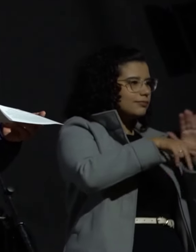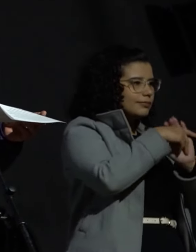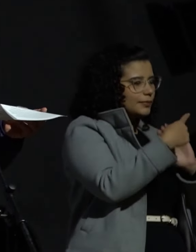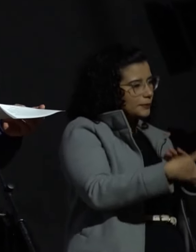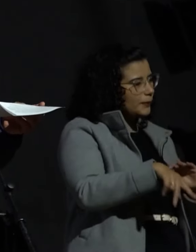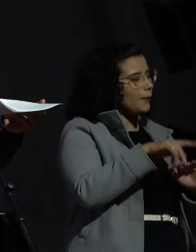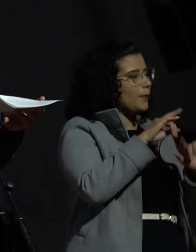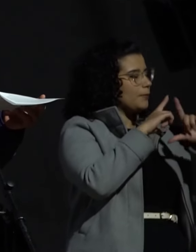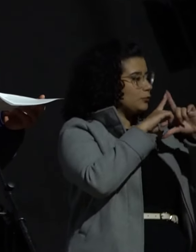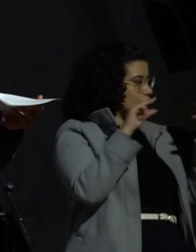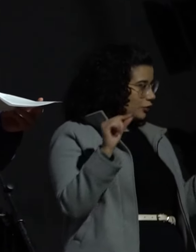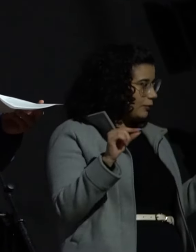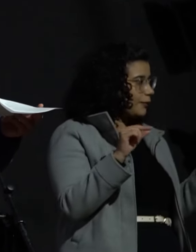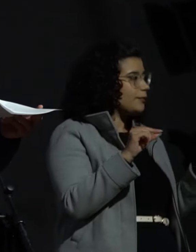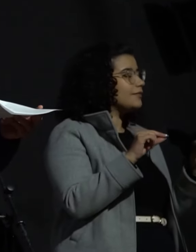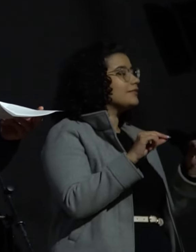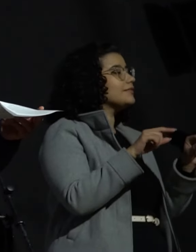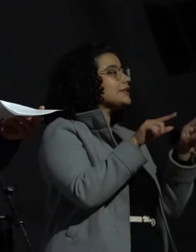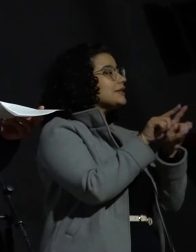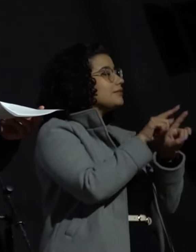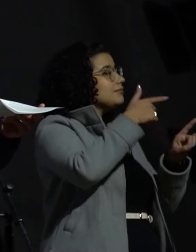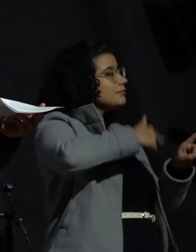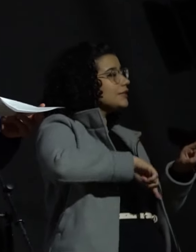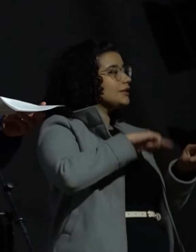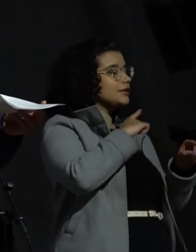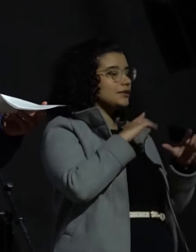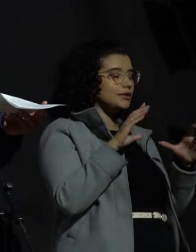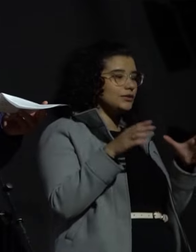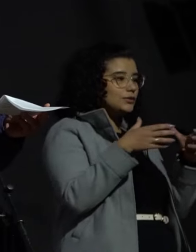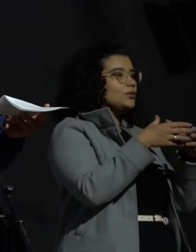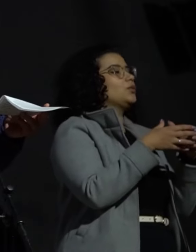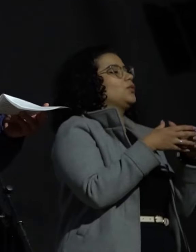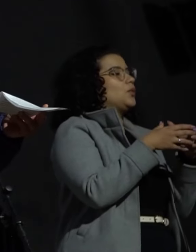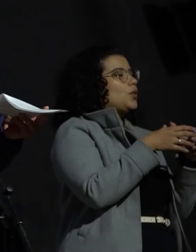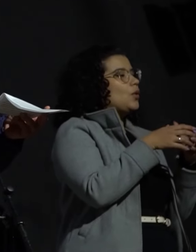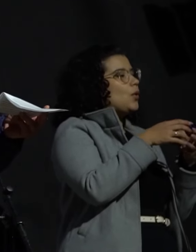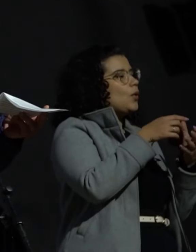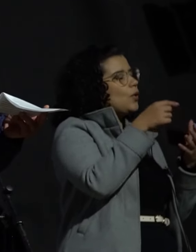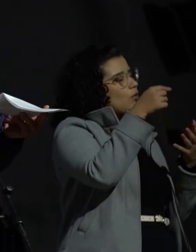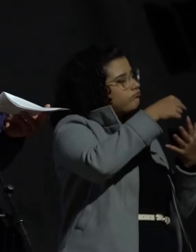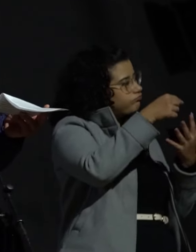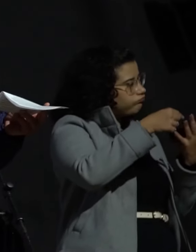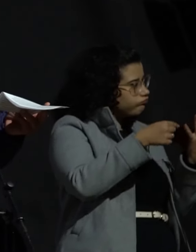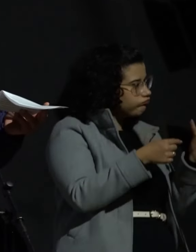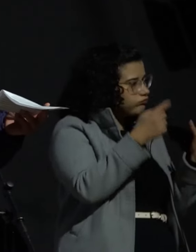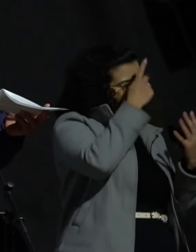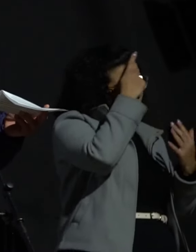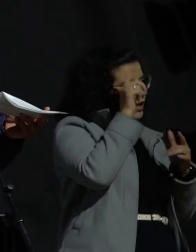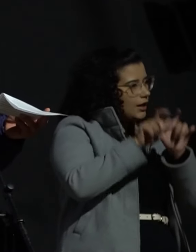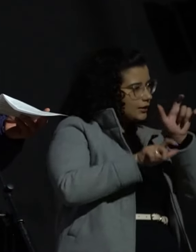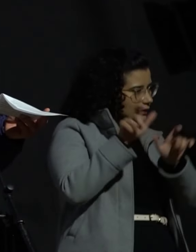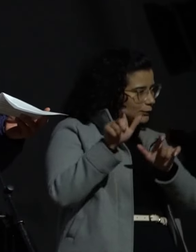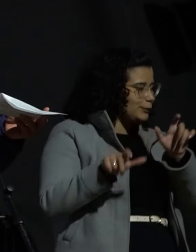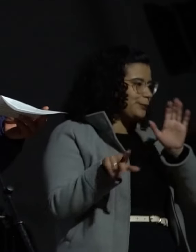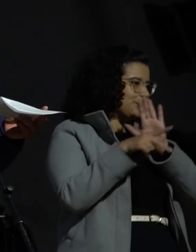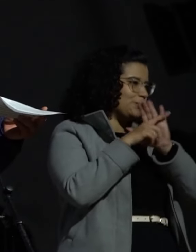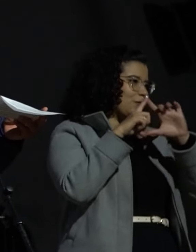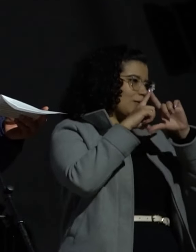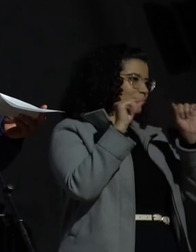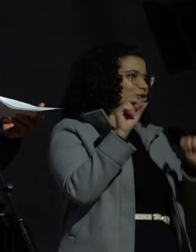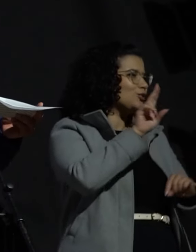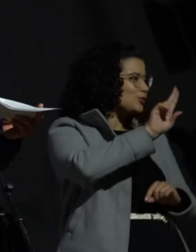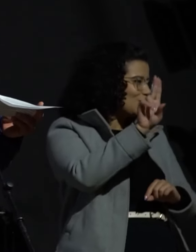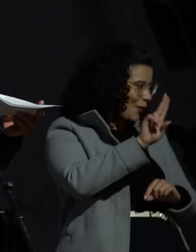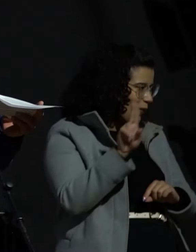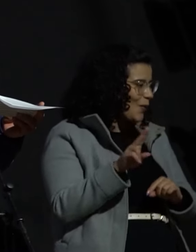dos irmãos Abe, integra o grupo Tatsumasa Ando, na dança, e Kuki Sato, no